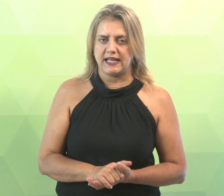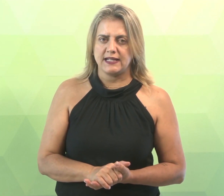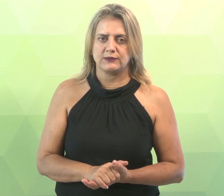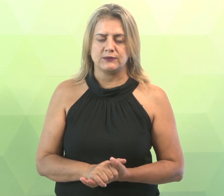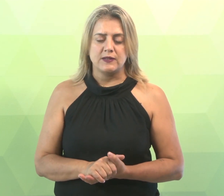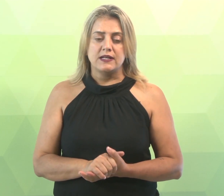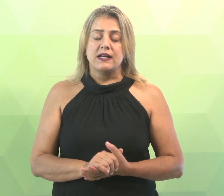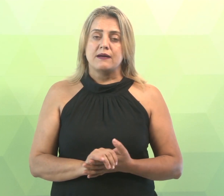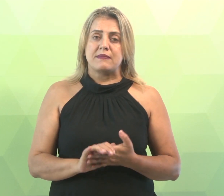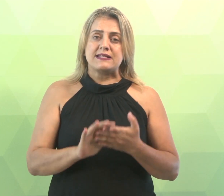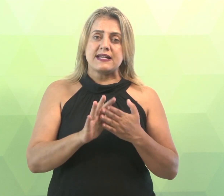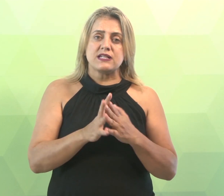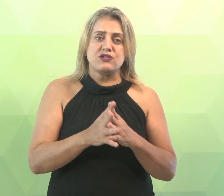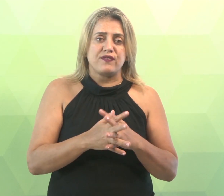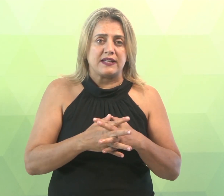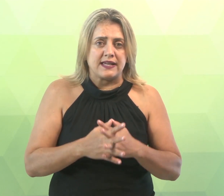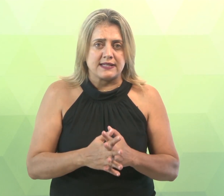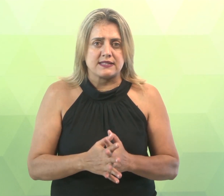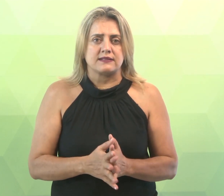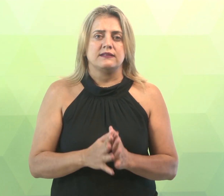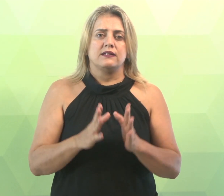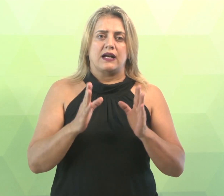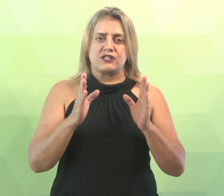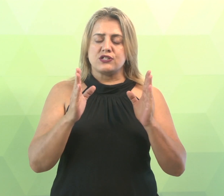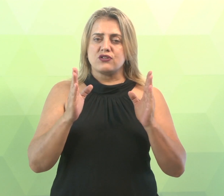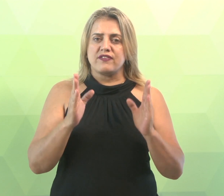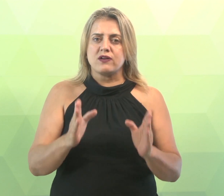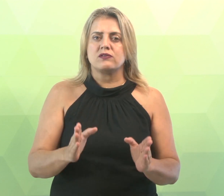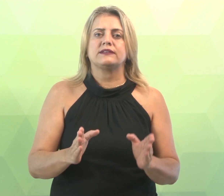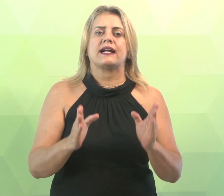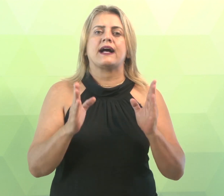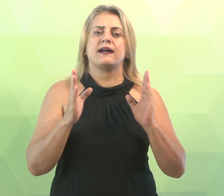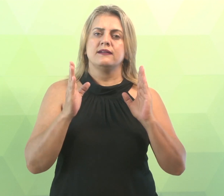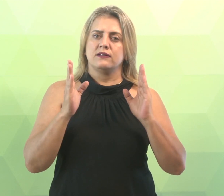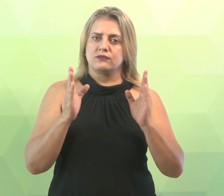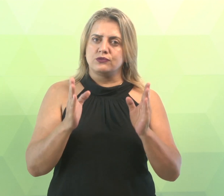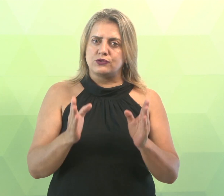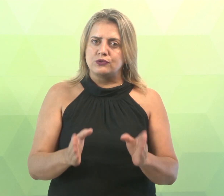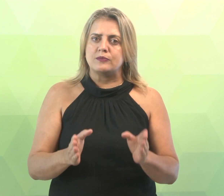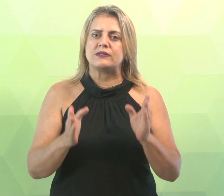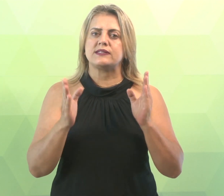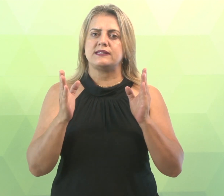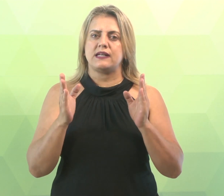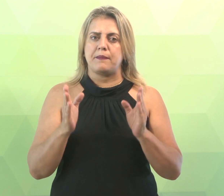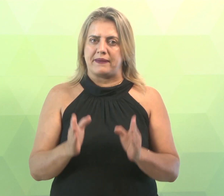certo? Mas essa diferença a gente só vai encontrar nos números que se repetem,